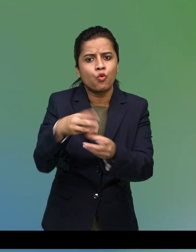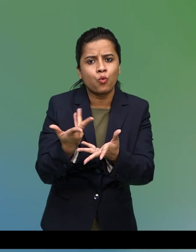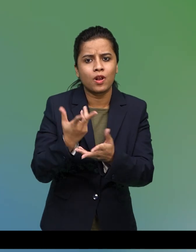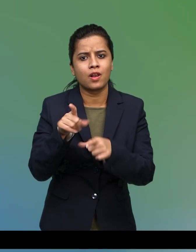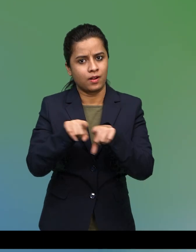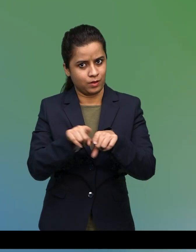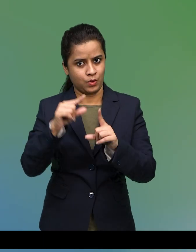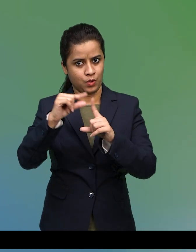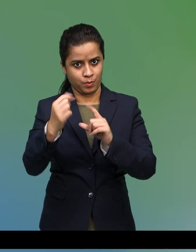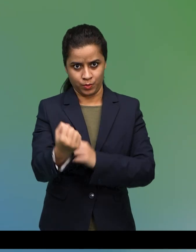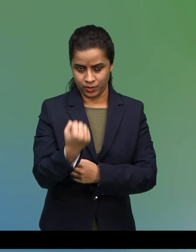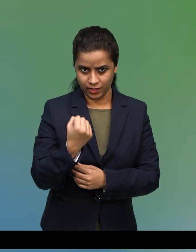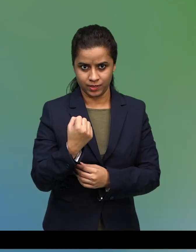ग्लुकोज, युरिया,